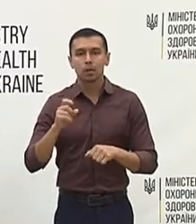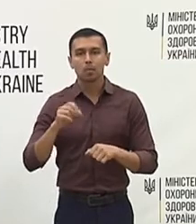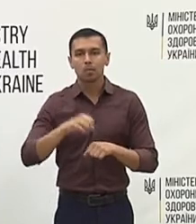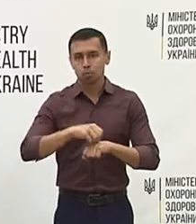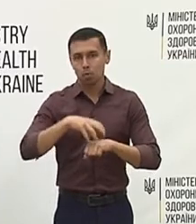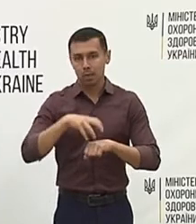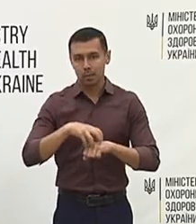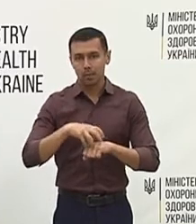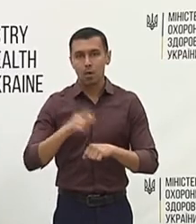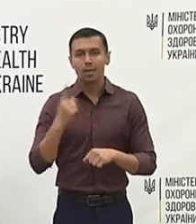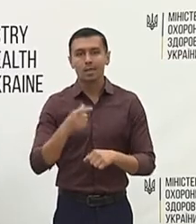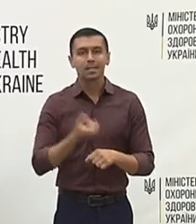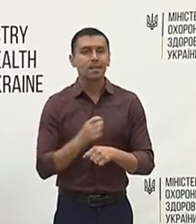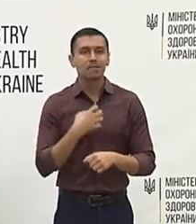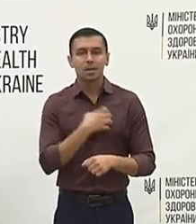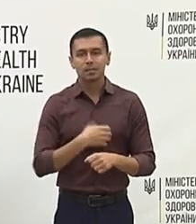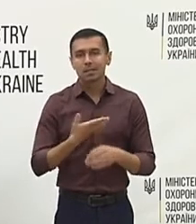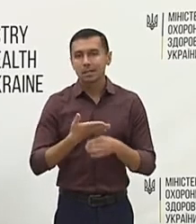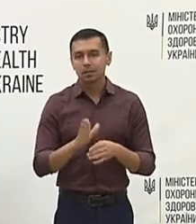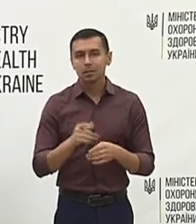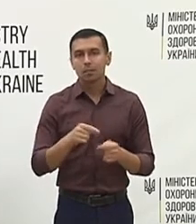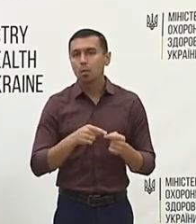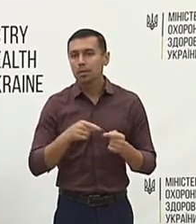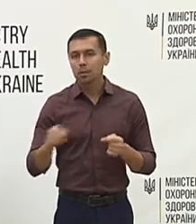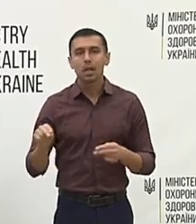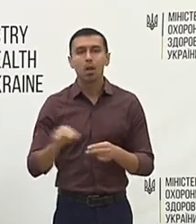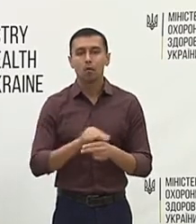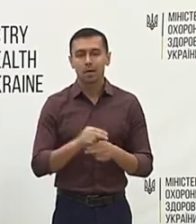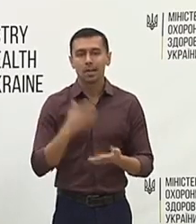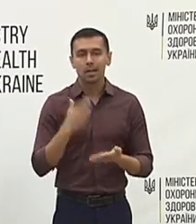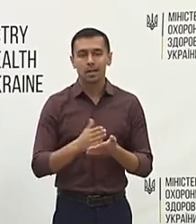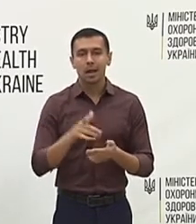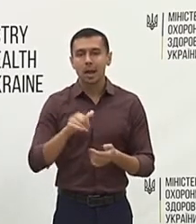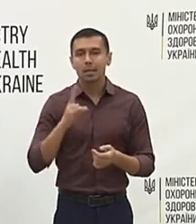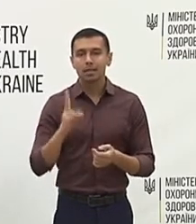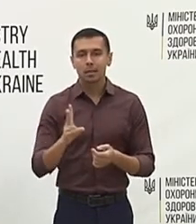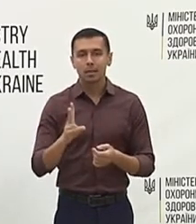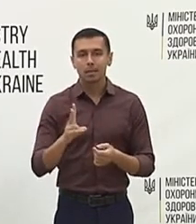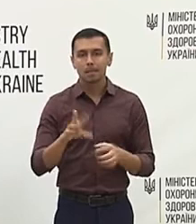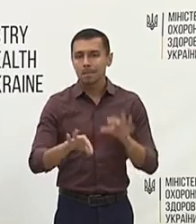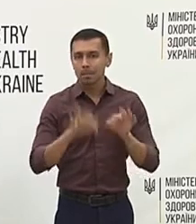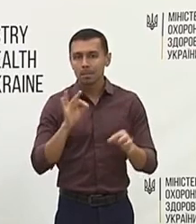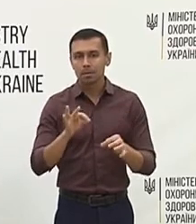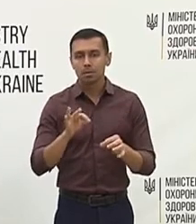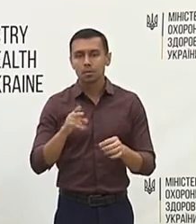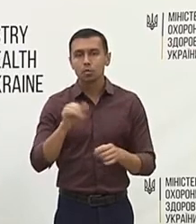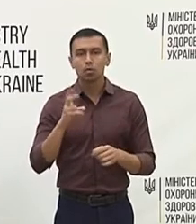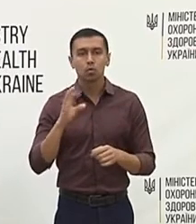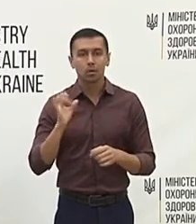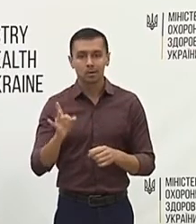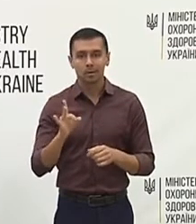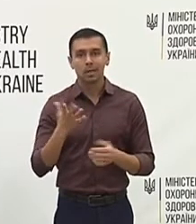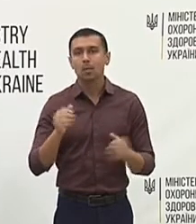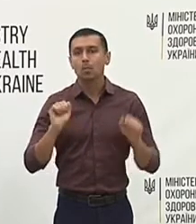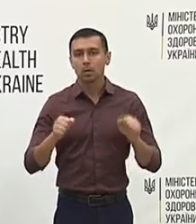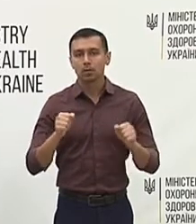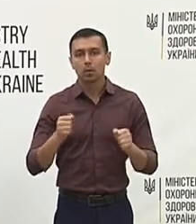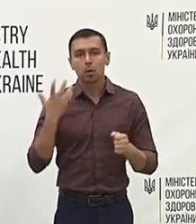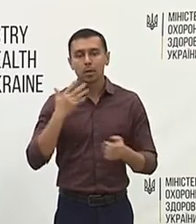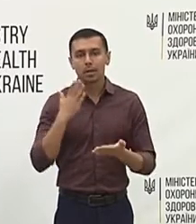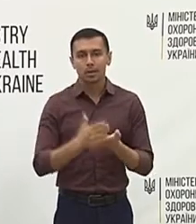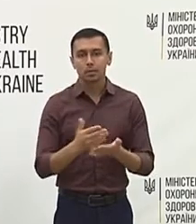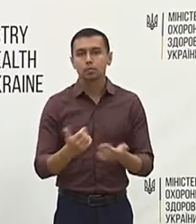пухлини. Одна з найважливіших складових у процесі лікування є генетичний підбір донор-реципієнт, який можливий при